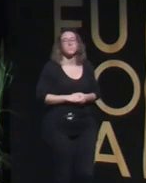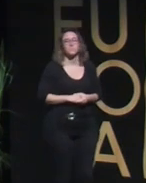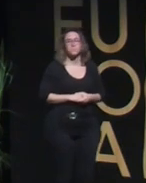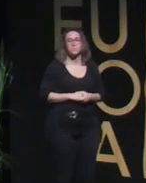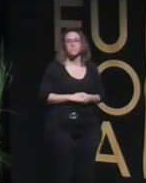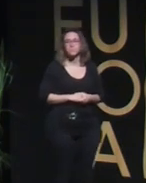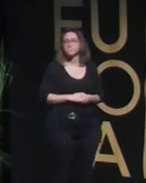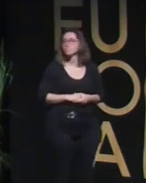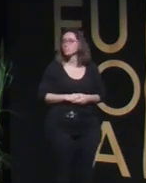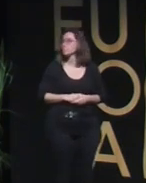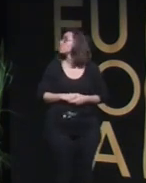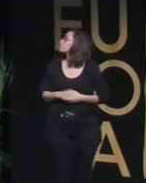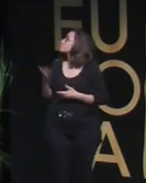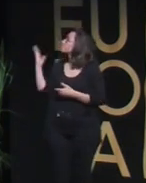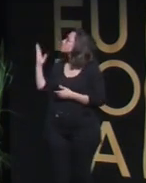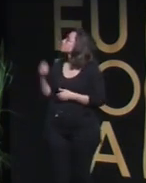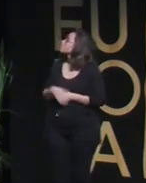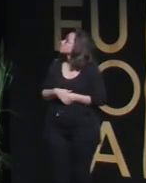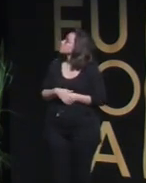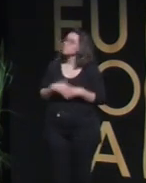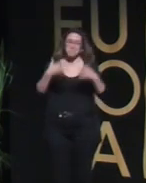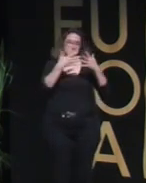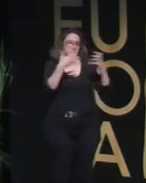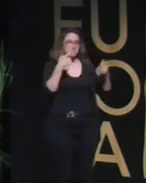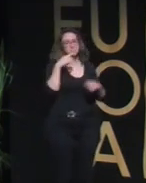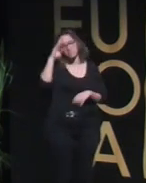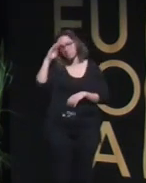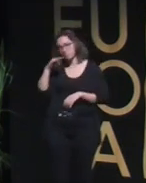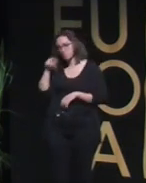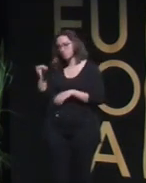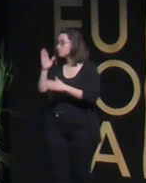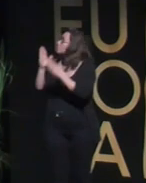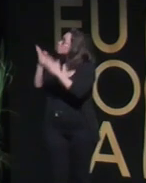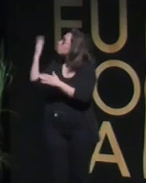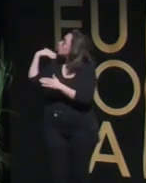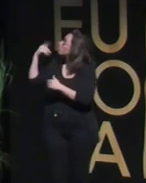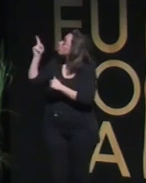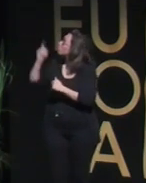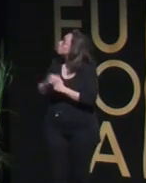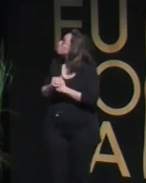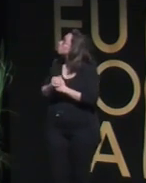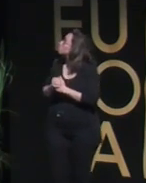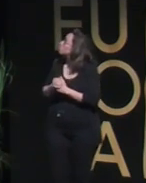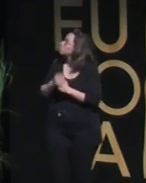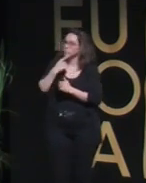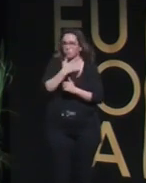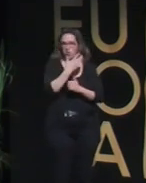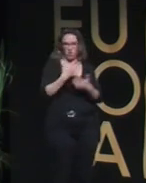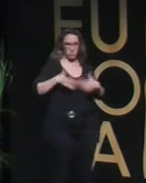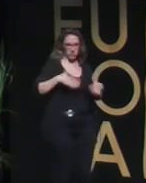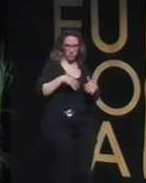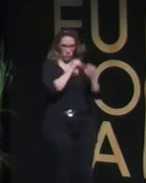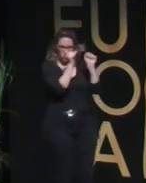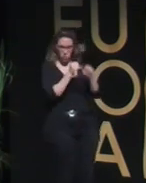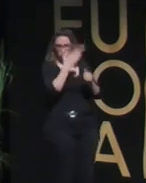Papá, en tu época de muchacho los viejos se escandalizaban de ustedes, puf, decían de todo, qué barbaridad, vestir así, yo no sé a dónde vamos a